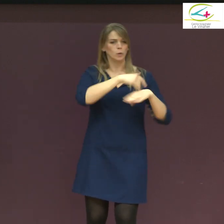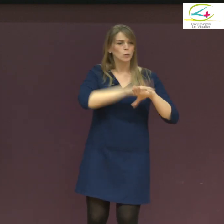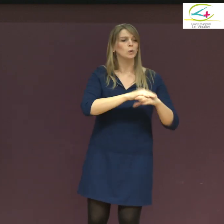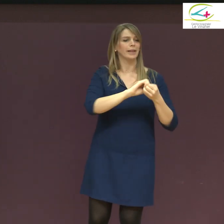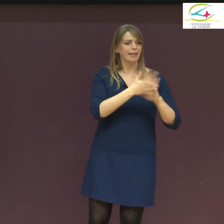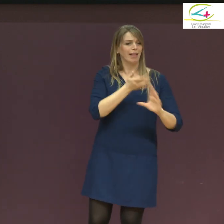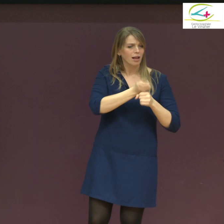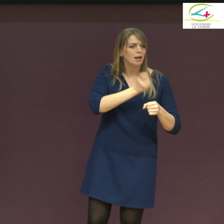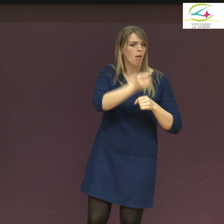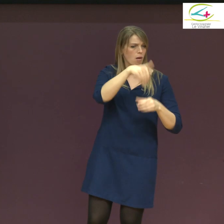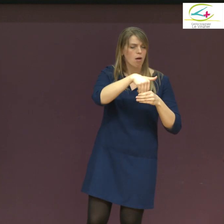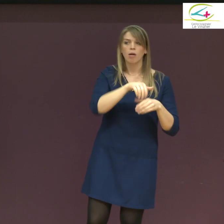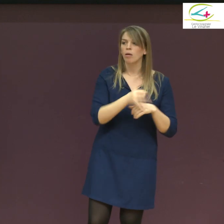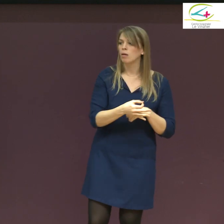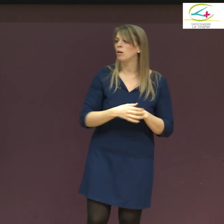Ouais.